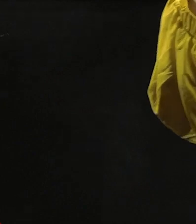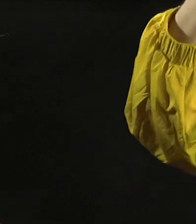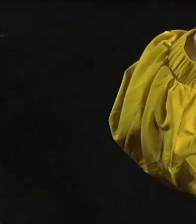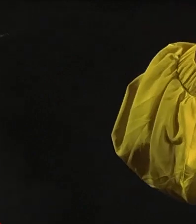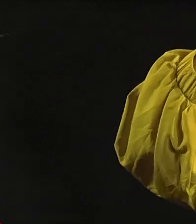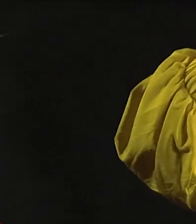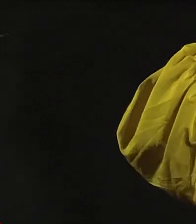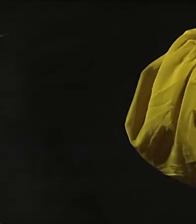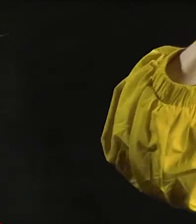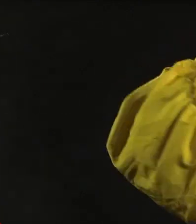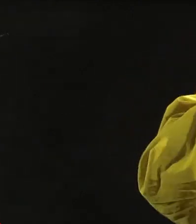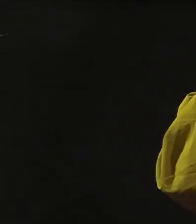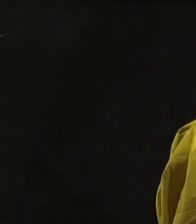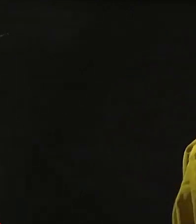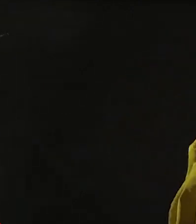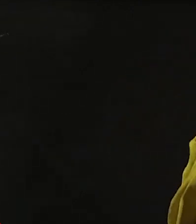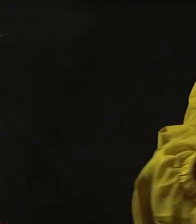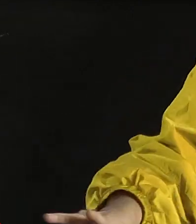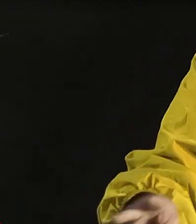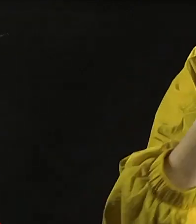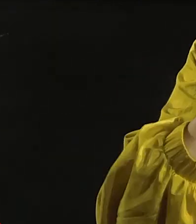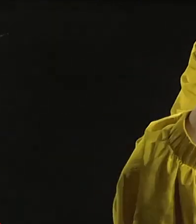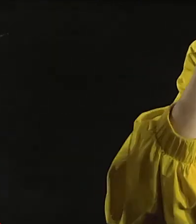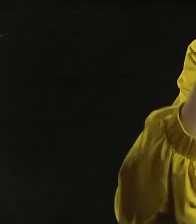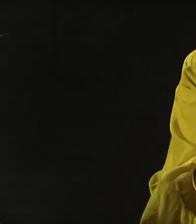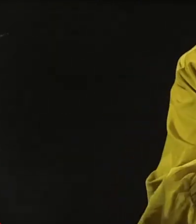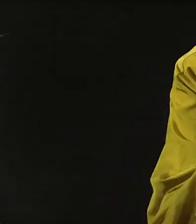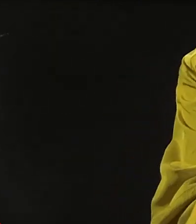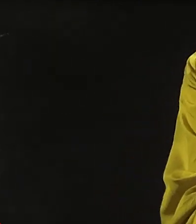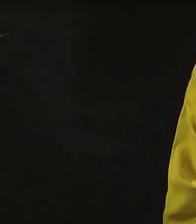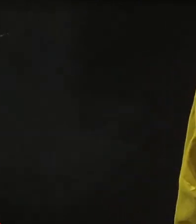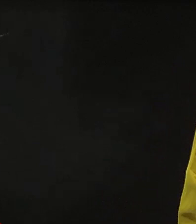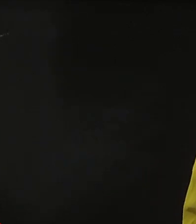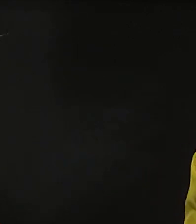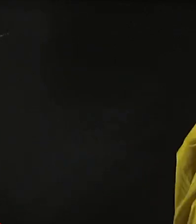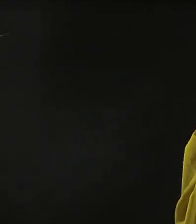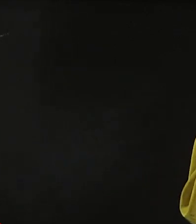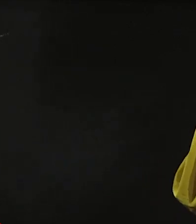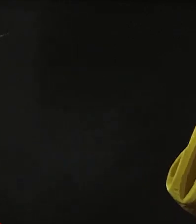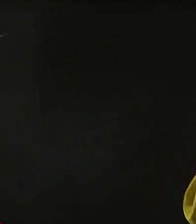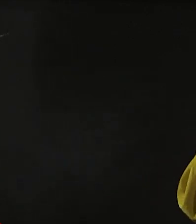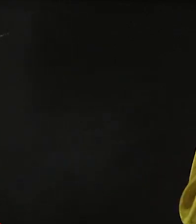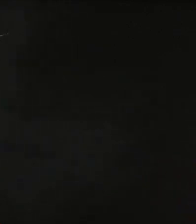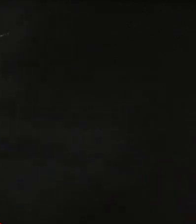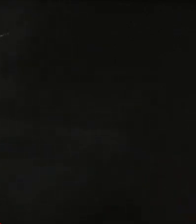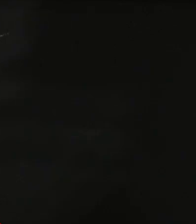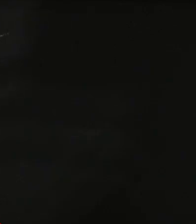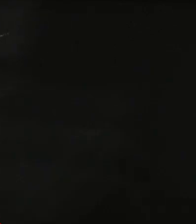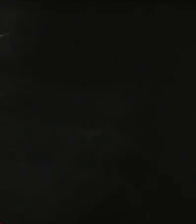pero que esta misma situación existe en en diferentes ámbitos y imaginaros personas sordociegas el doble de Barreras por eso